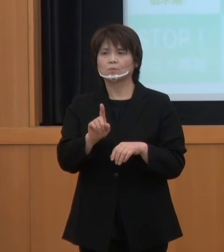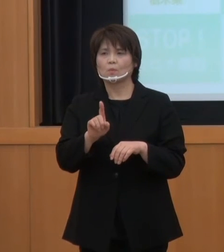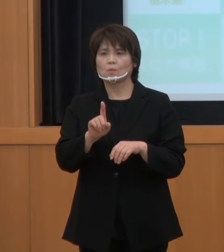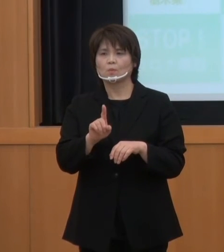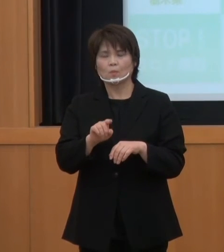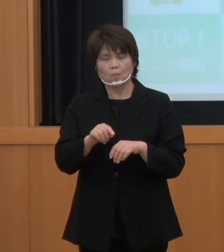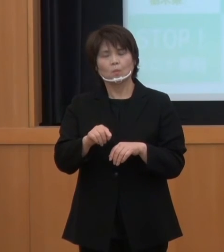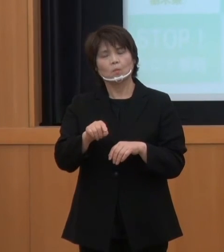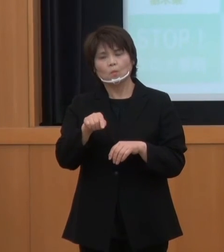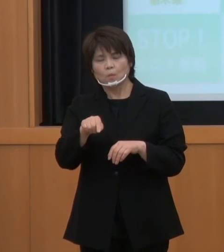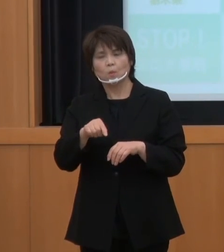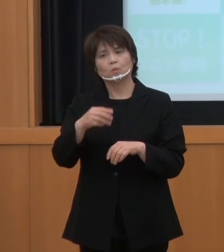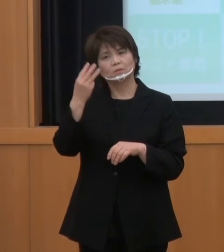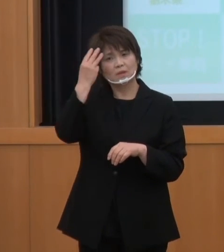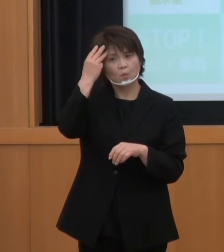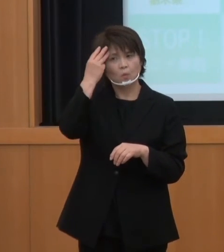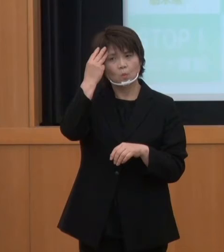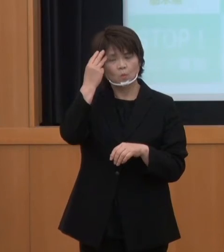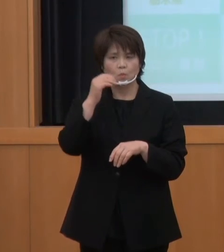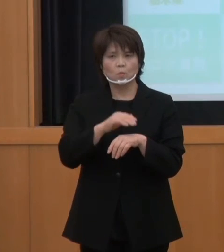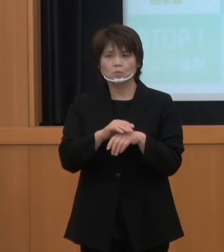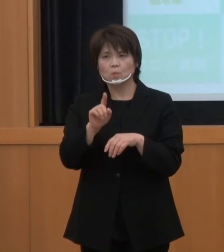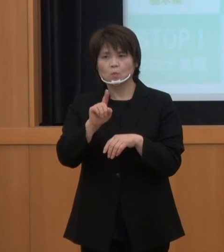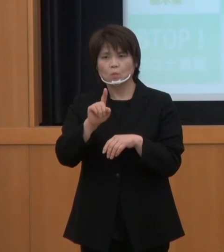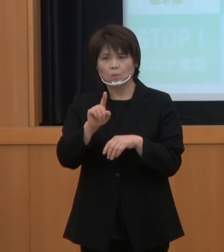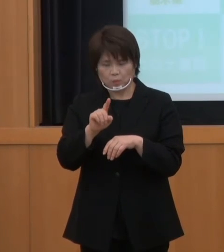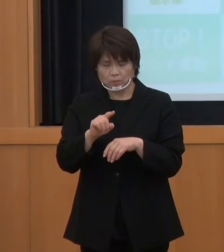参考にしたのか反映したのかお聞かせください。